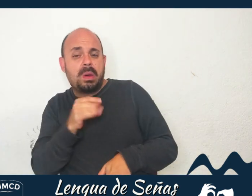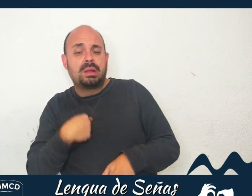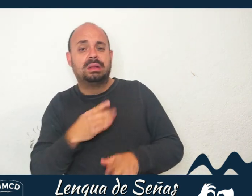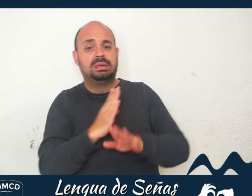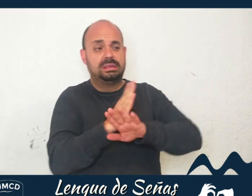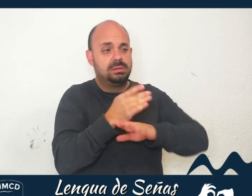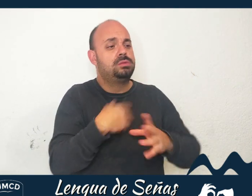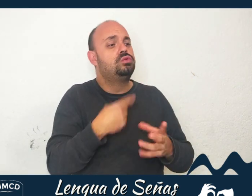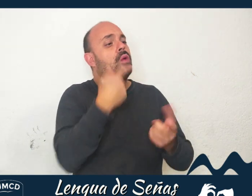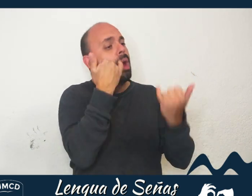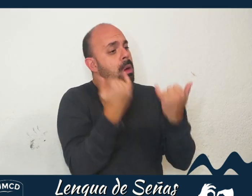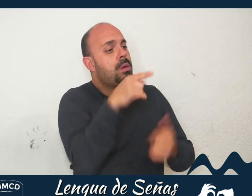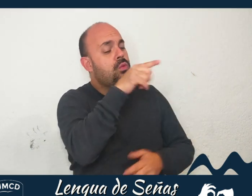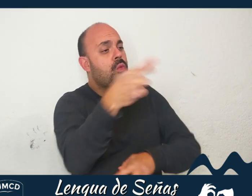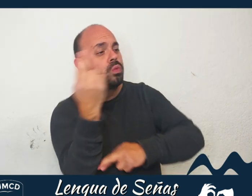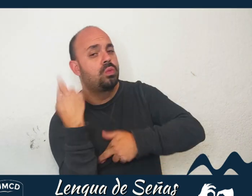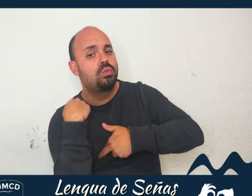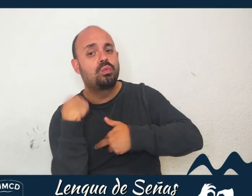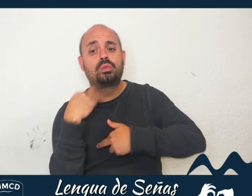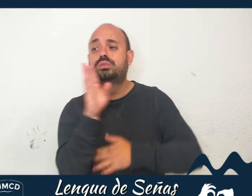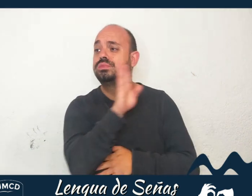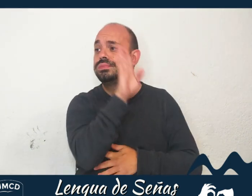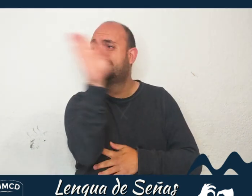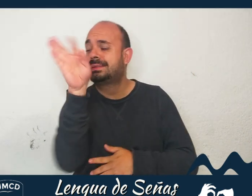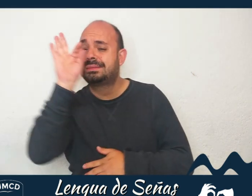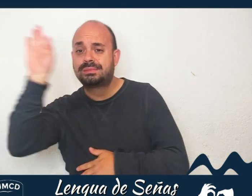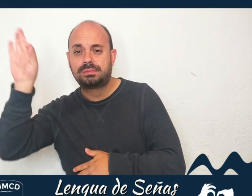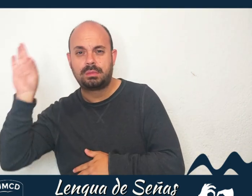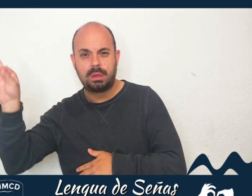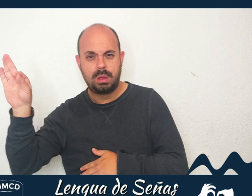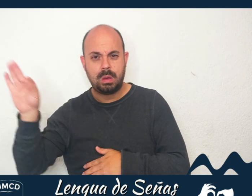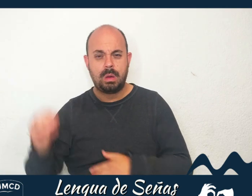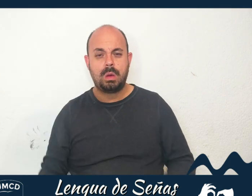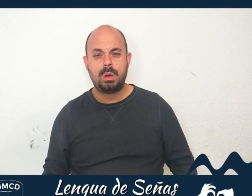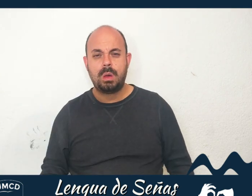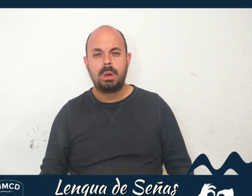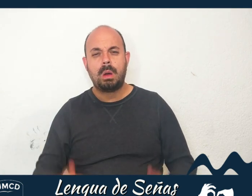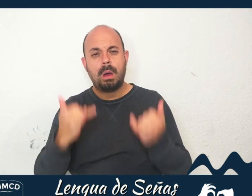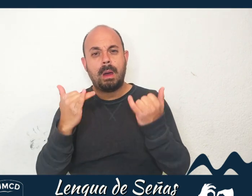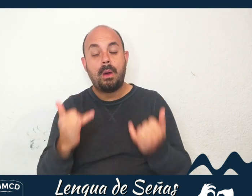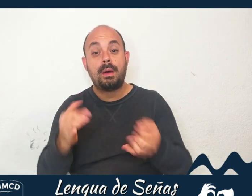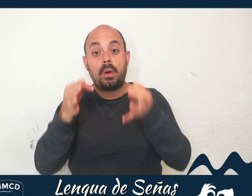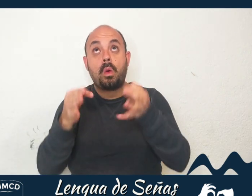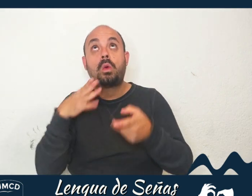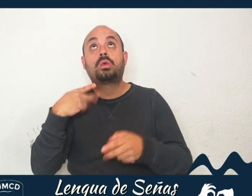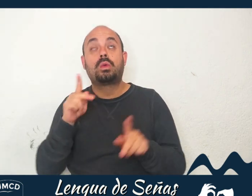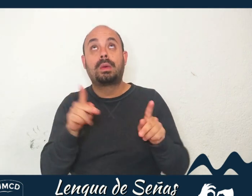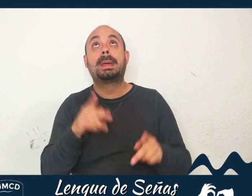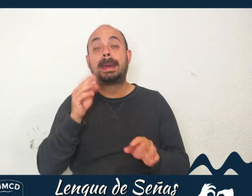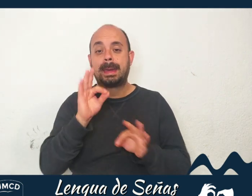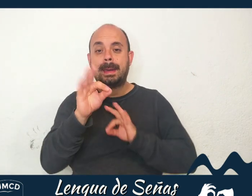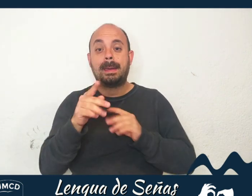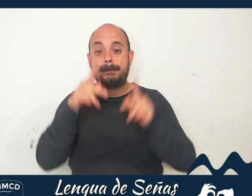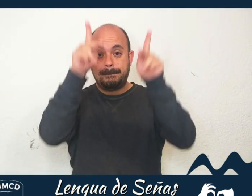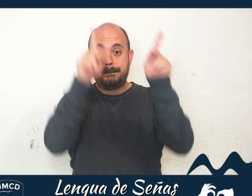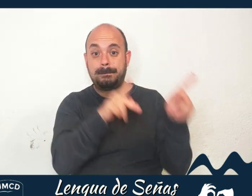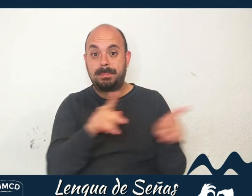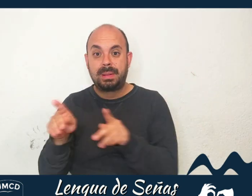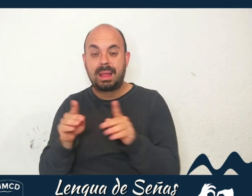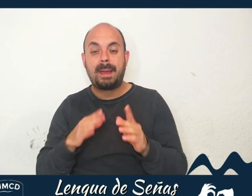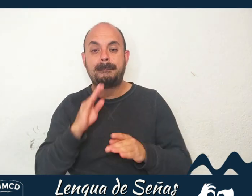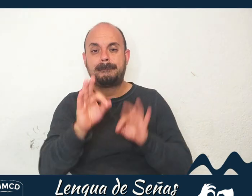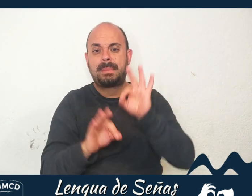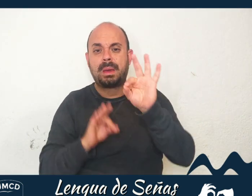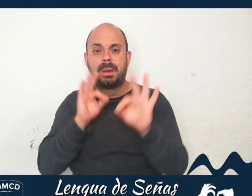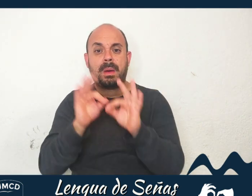separaron. Dios a veces, en su soberanía, permite que una persona se acerque a alguien para que esa persona pueda hablarles